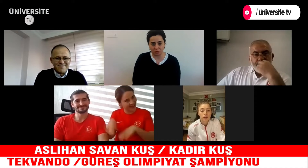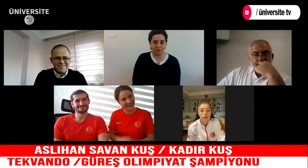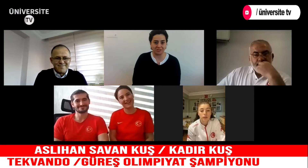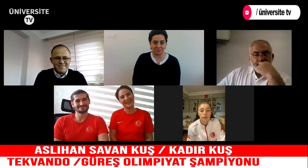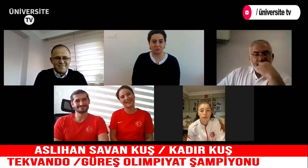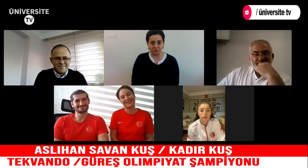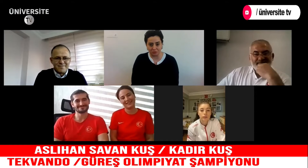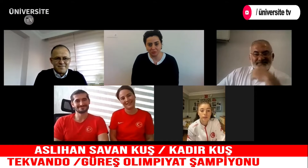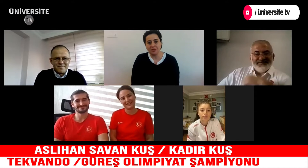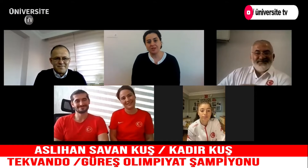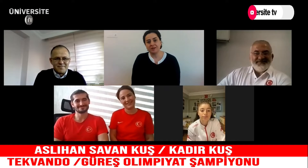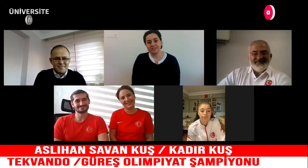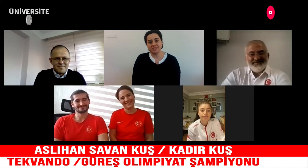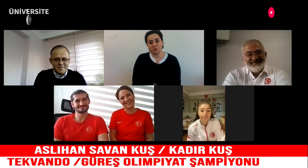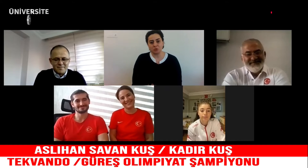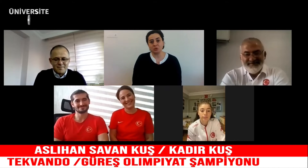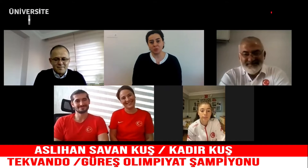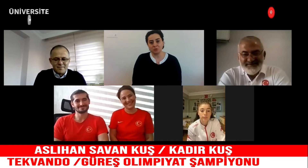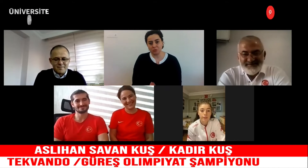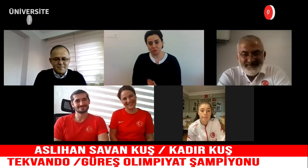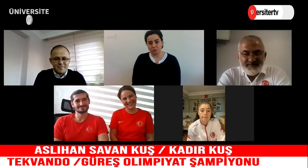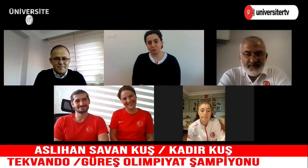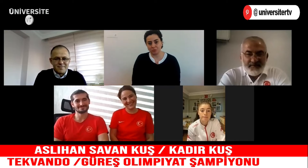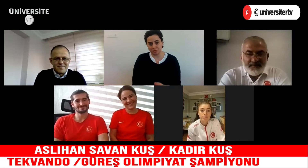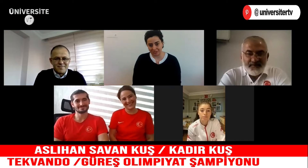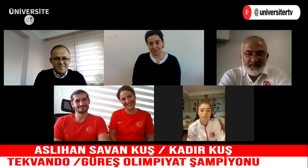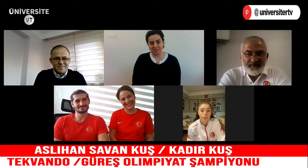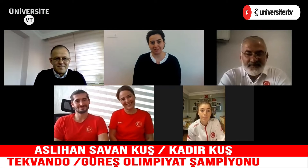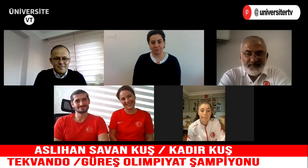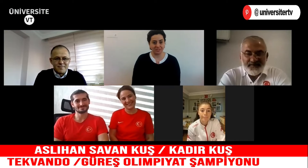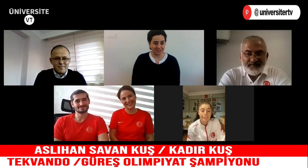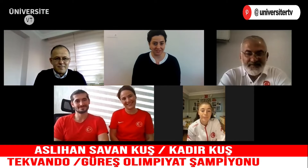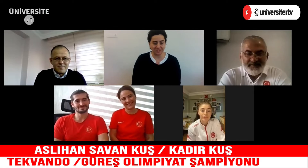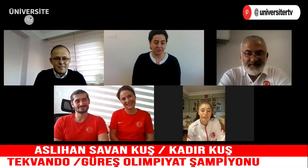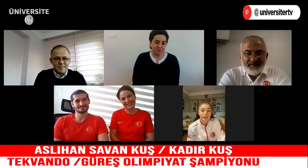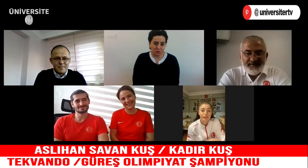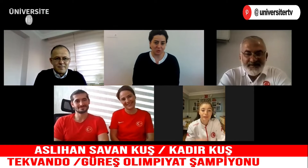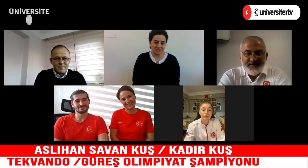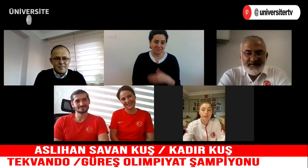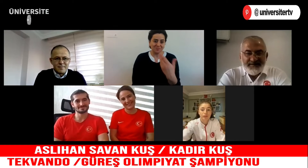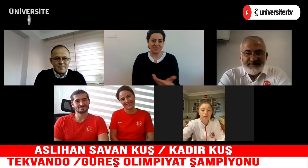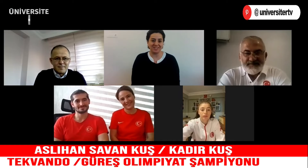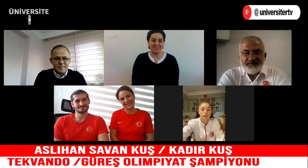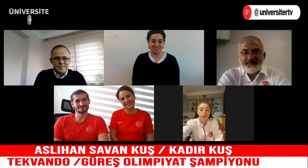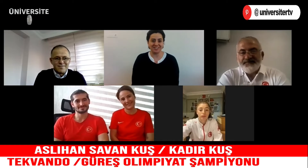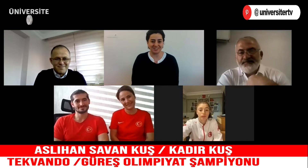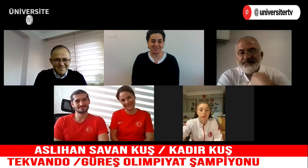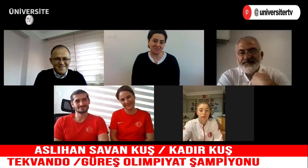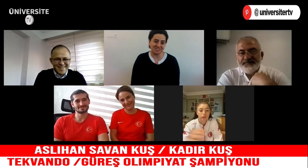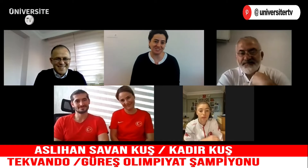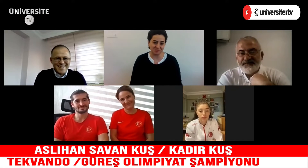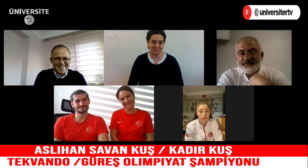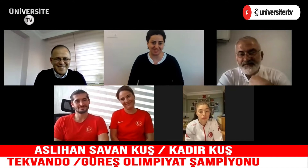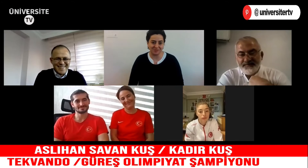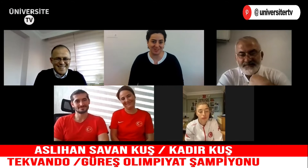tarifi yok, çok farklı bir duyguydu. Ayrıca çocuğum oldu. Çocuğum olduğu sene kamplara katılamadım ve çok özledim. Tekrar